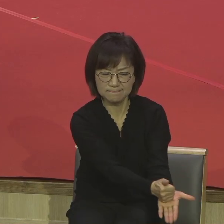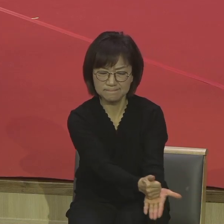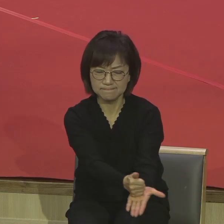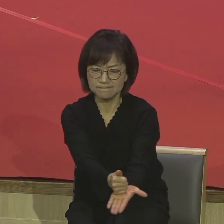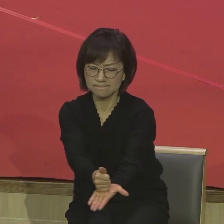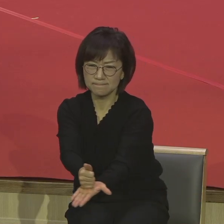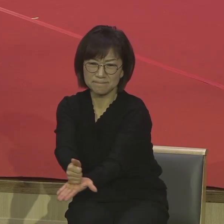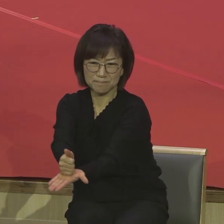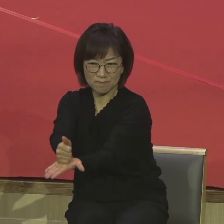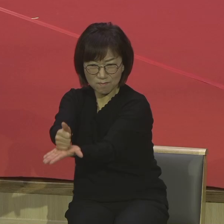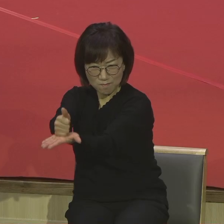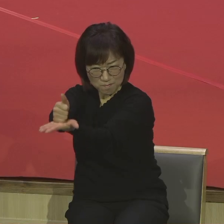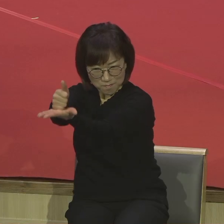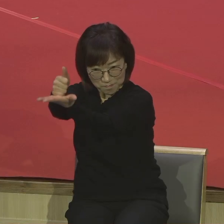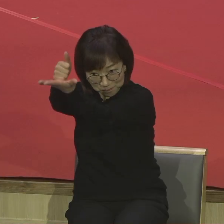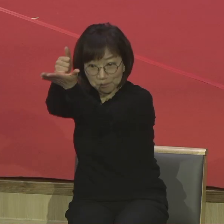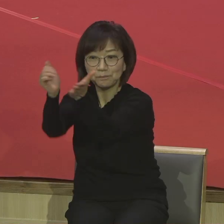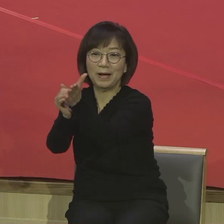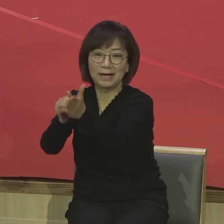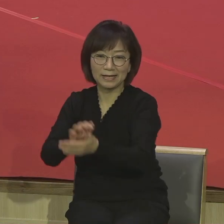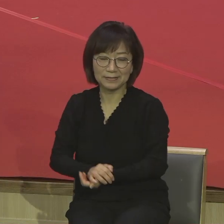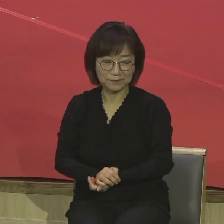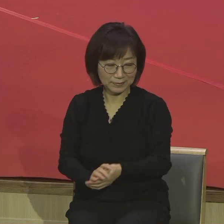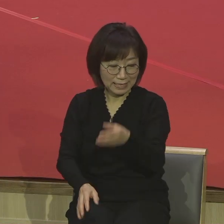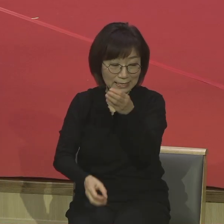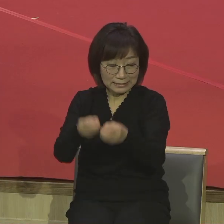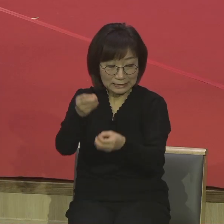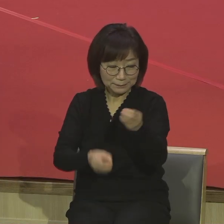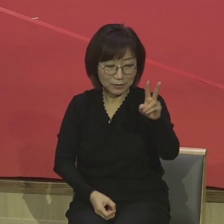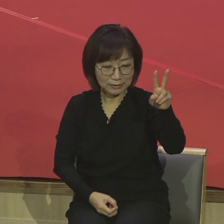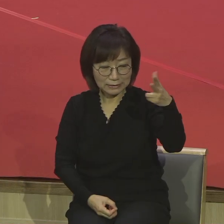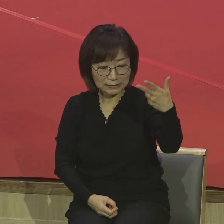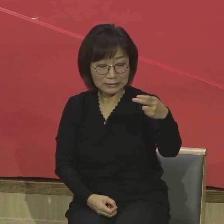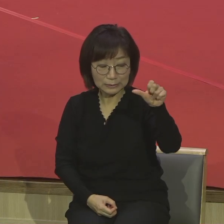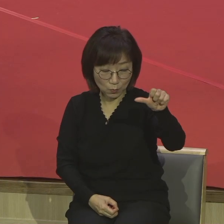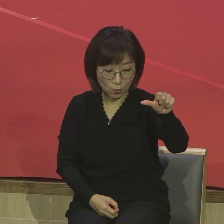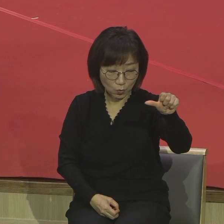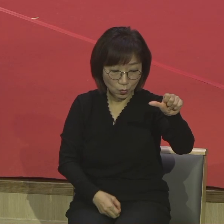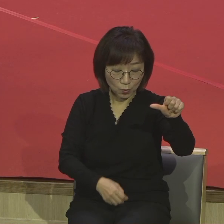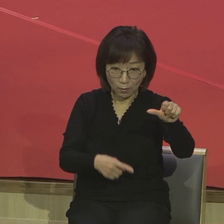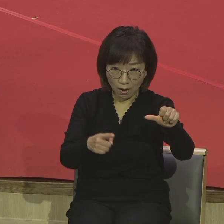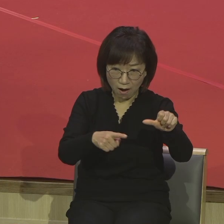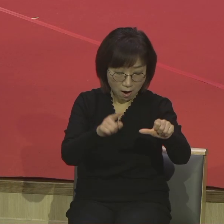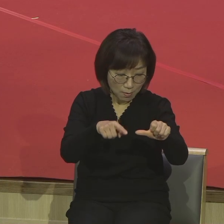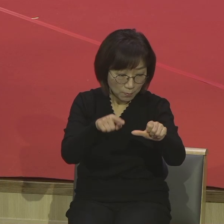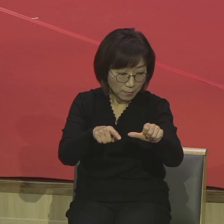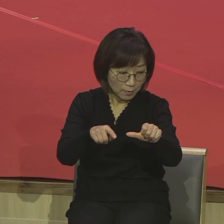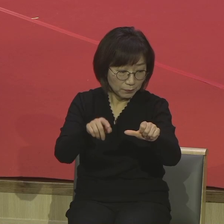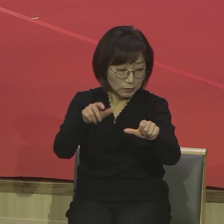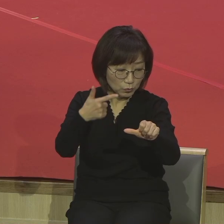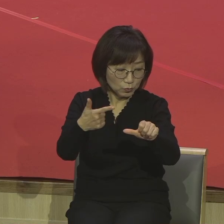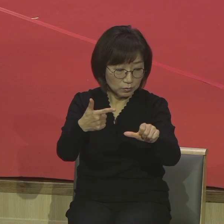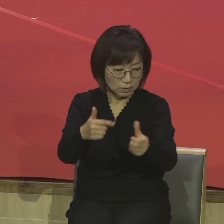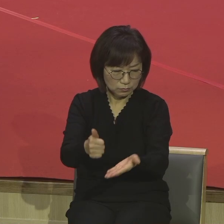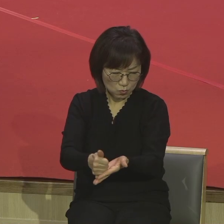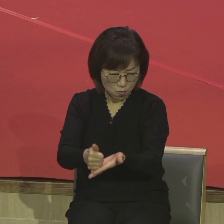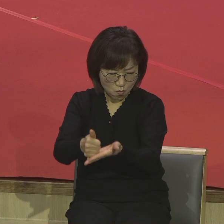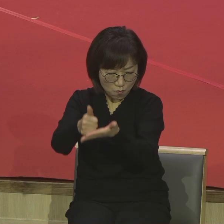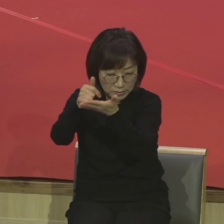시편 75편 6절로 7절에 보면, 무릇 높이는 일이 동쪽에서나